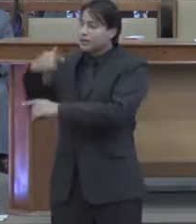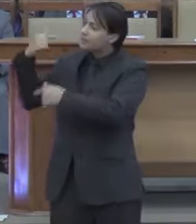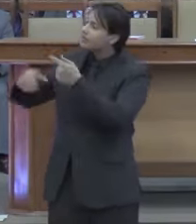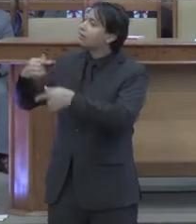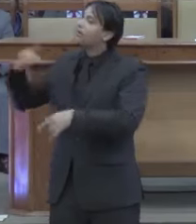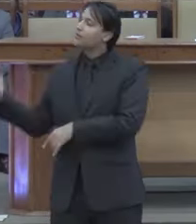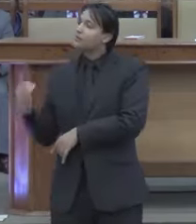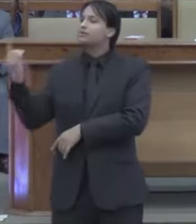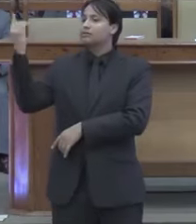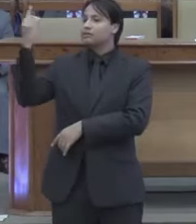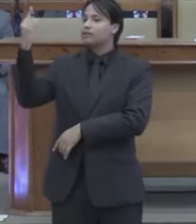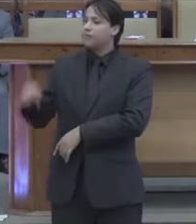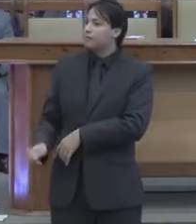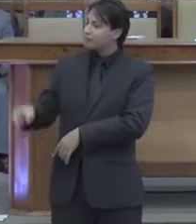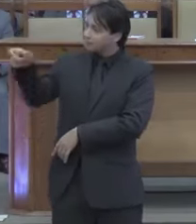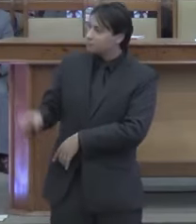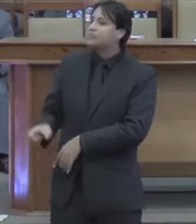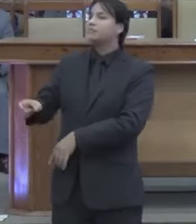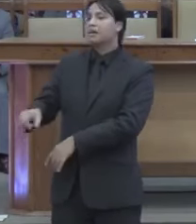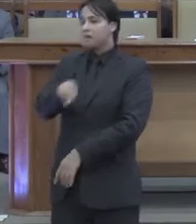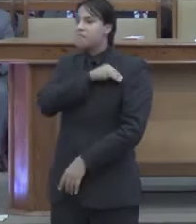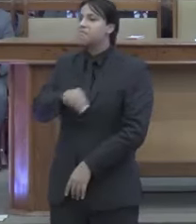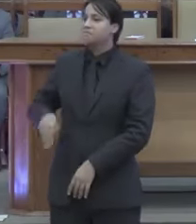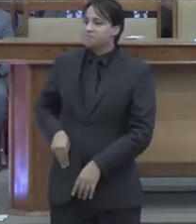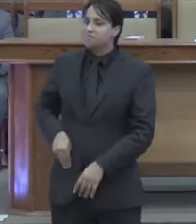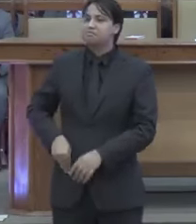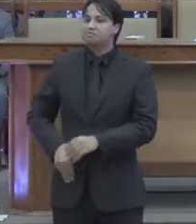Davi, é o Messias.